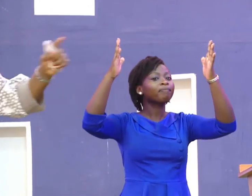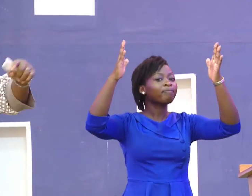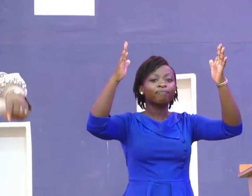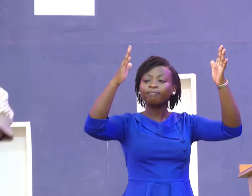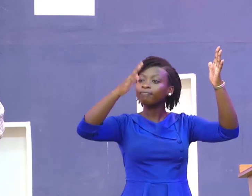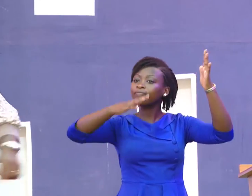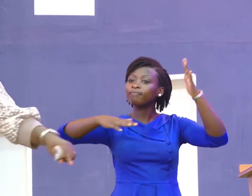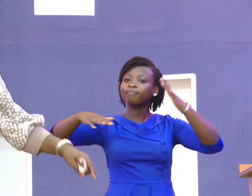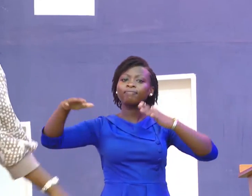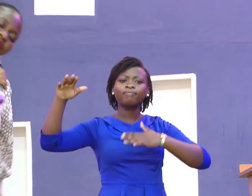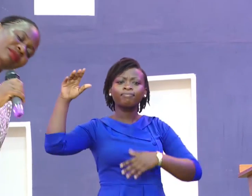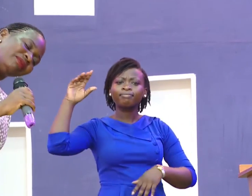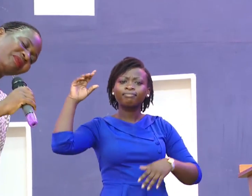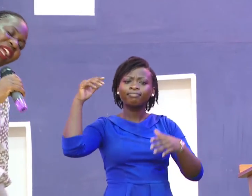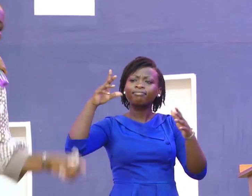hallelujah, yes,